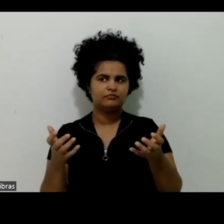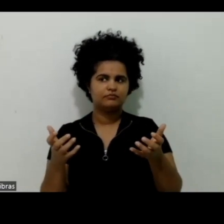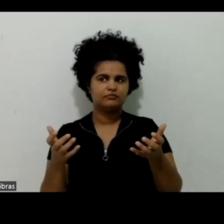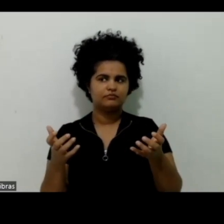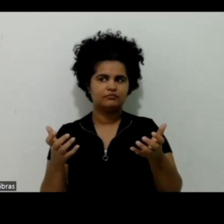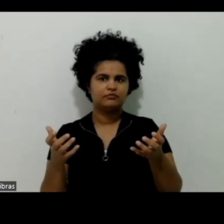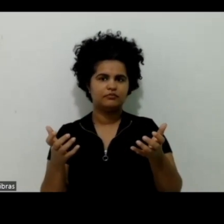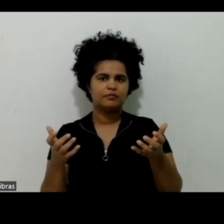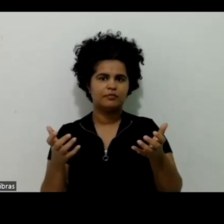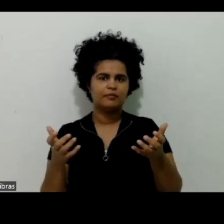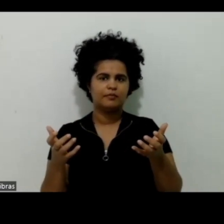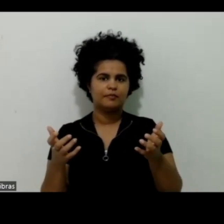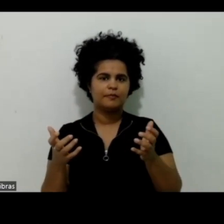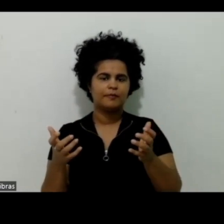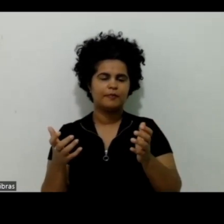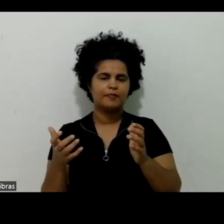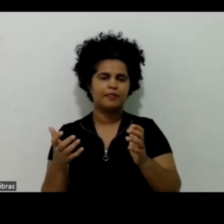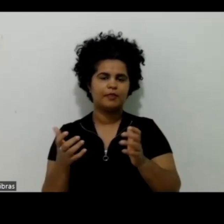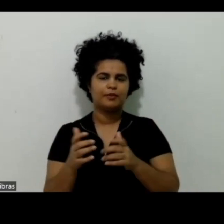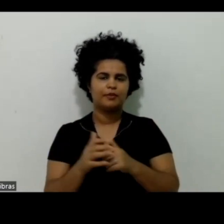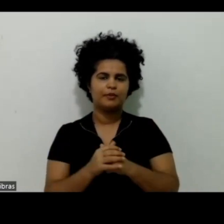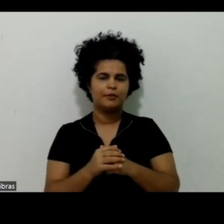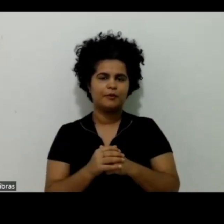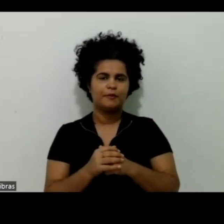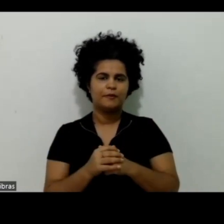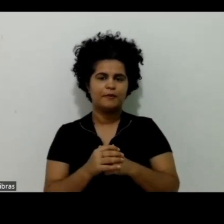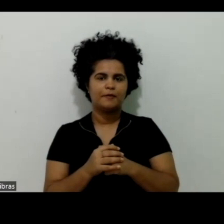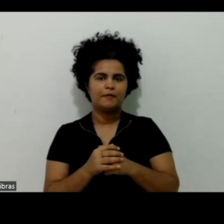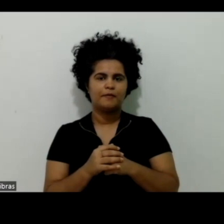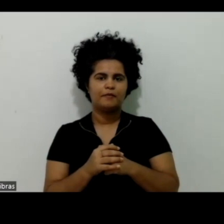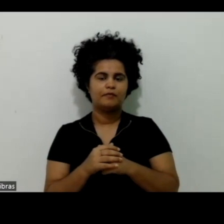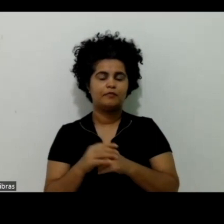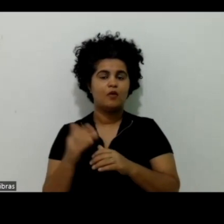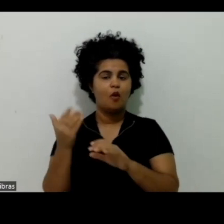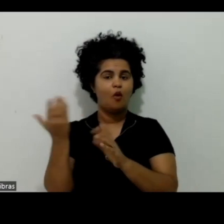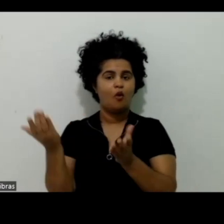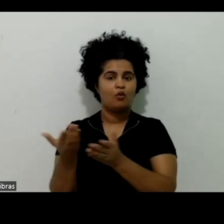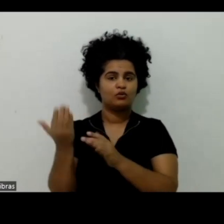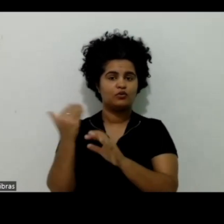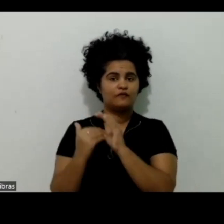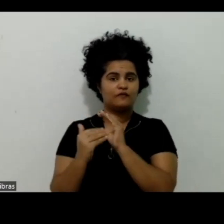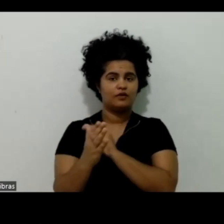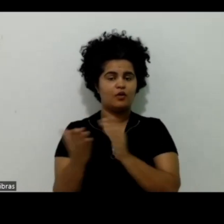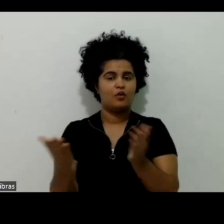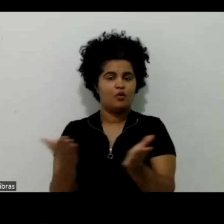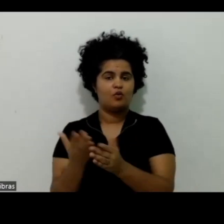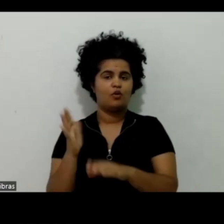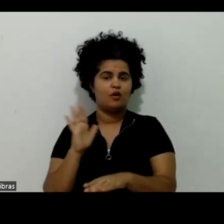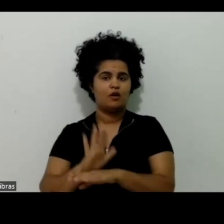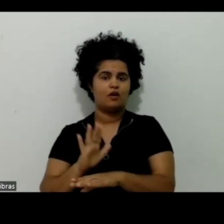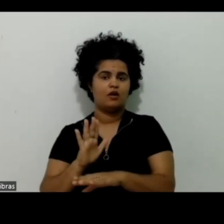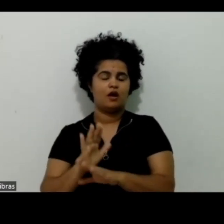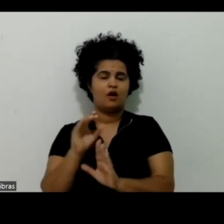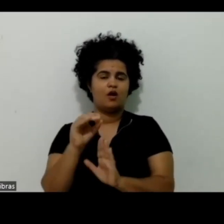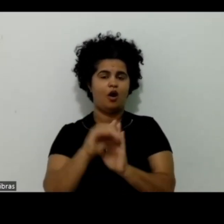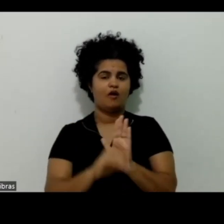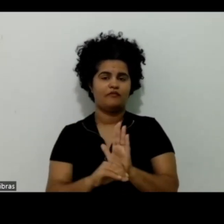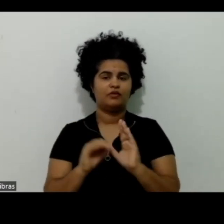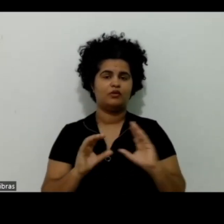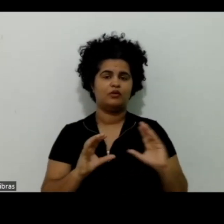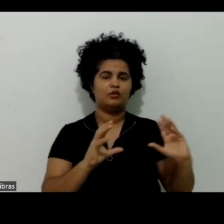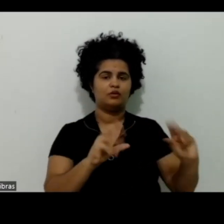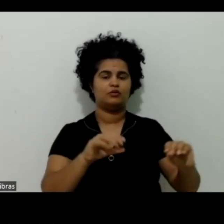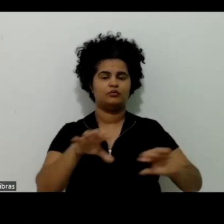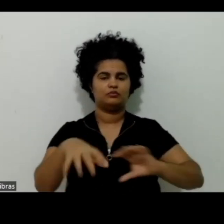né, de combate ao racismo no cotidiano. Foi enviado hoje, agora à tarde, né, um ofício para todos os CRES,